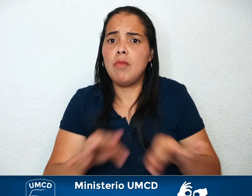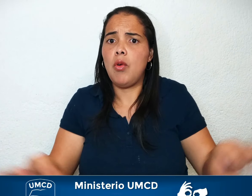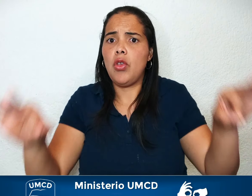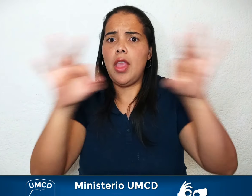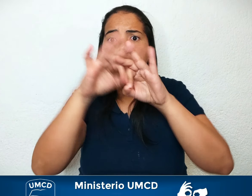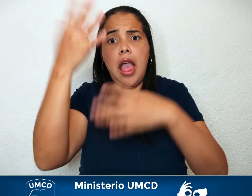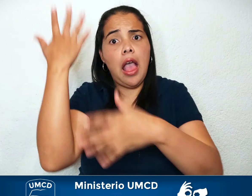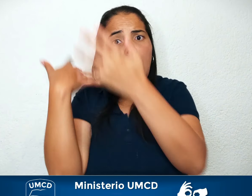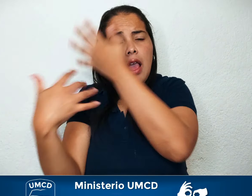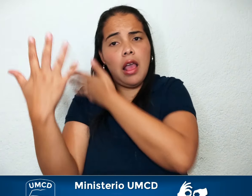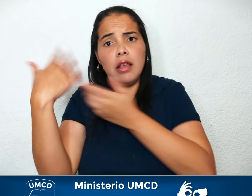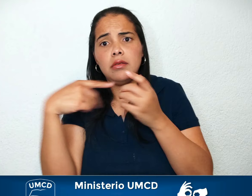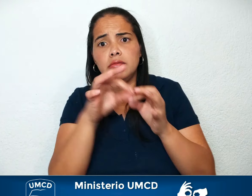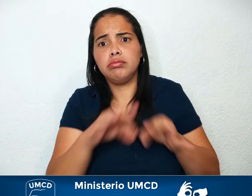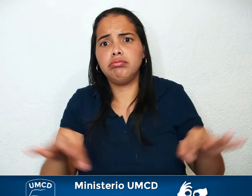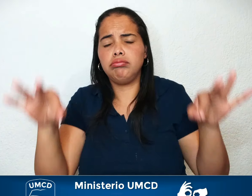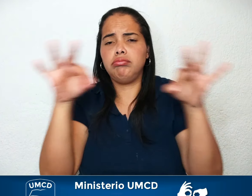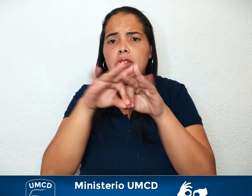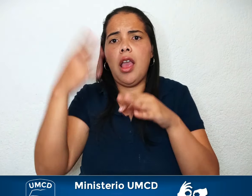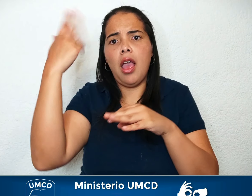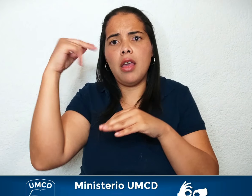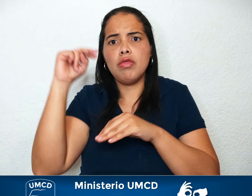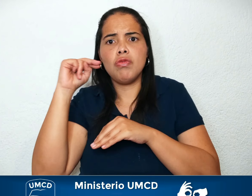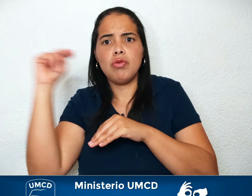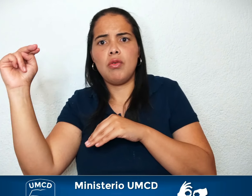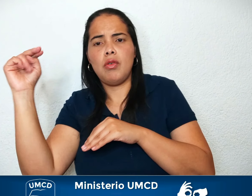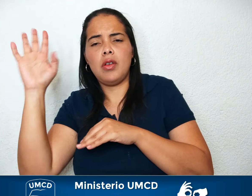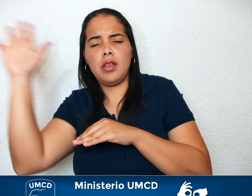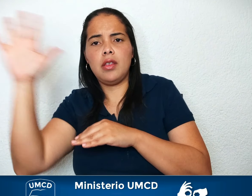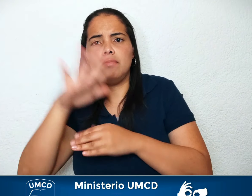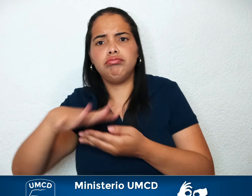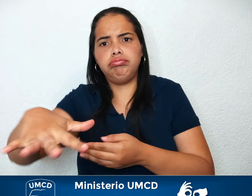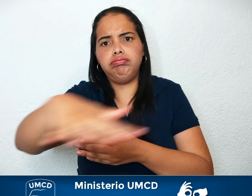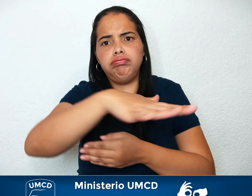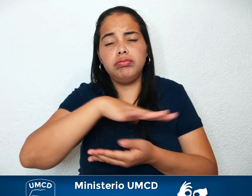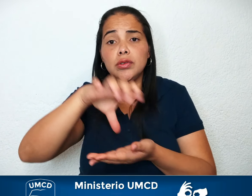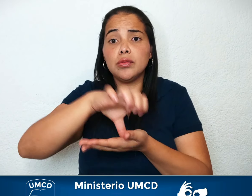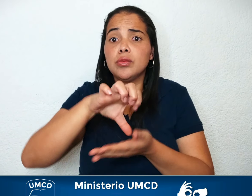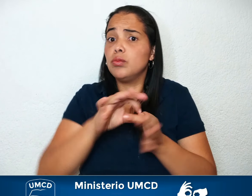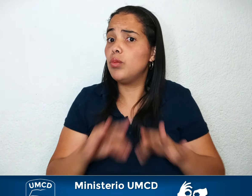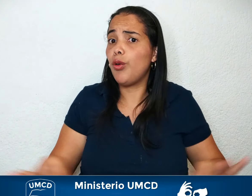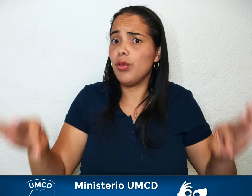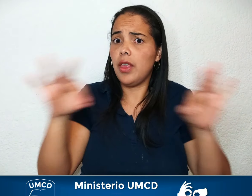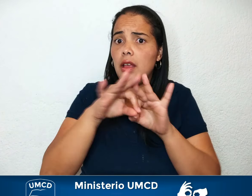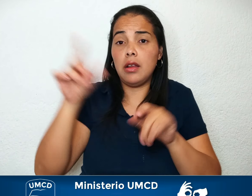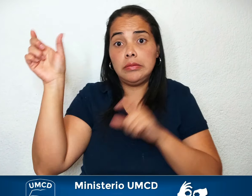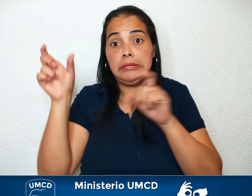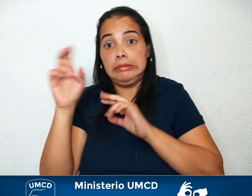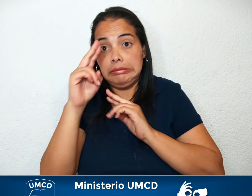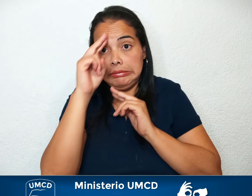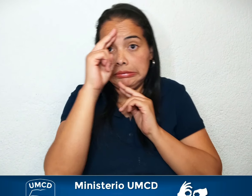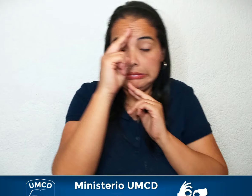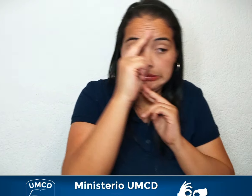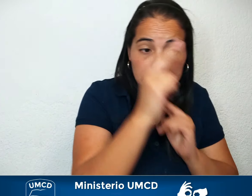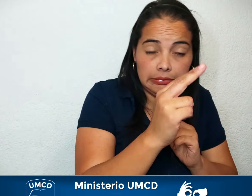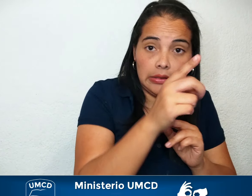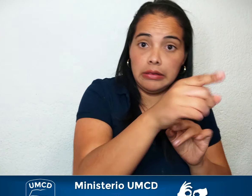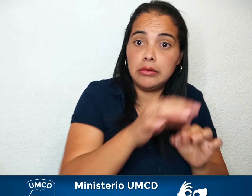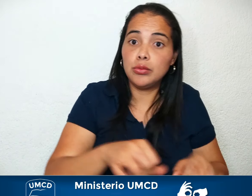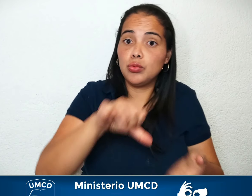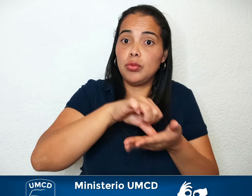puerto muy importante que comunicaba entre el norte y el sur de Grecia. Por aparte de eso, era un puerto importante porque comunicaba